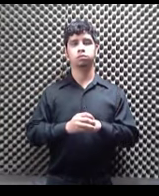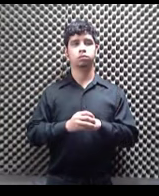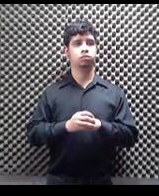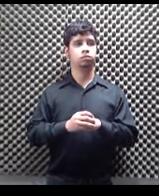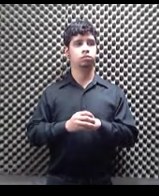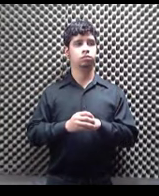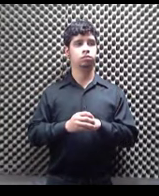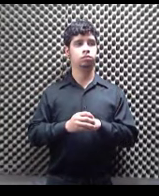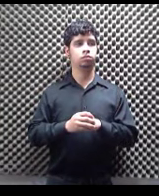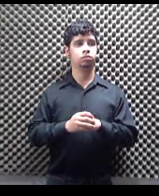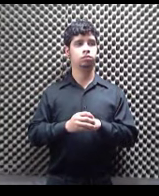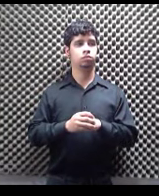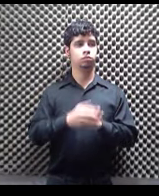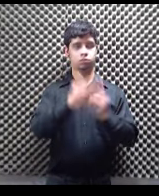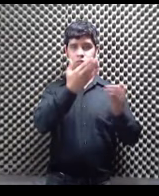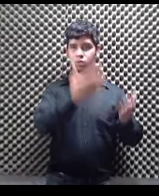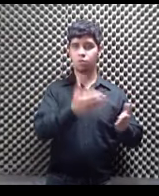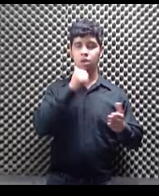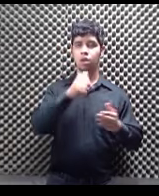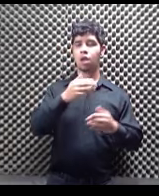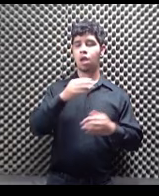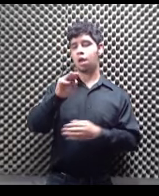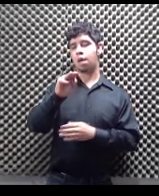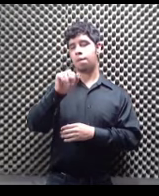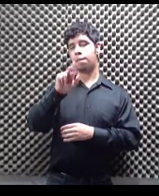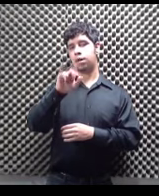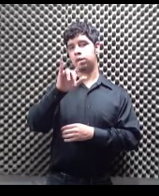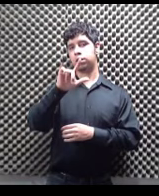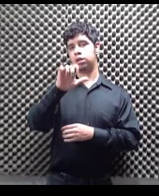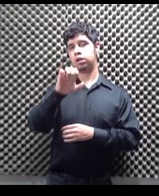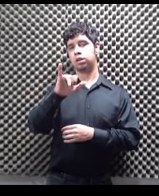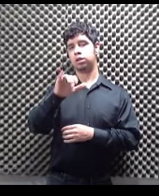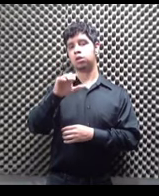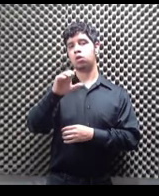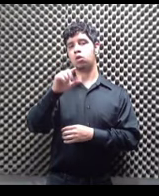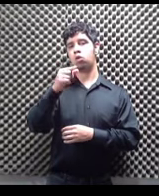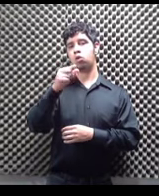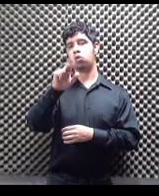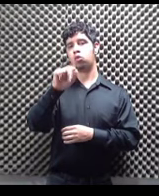estamos podíamos hablando. Quedarle mal. Marely Gutiérrez, yo. Preséntese usted. Yo soy la coordinadora del